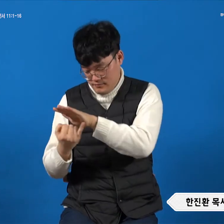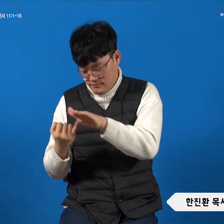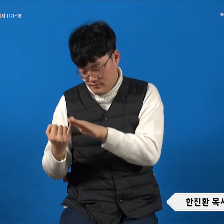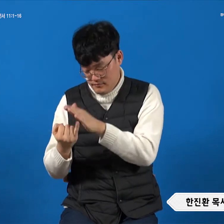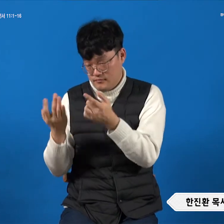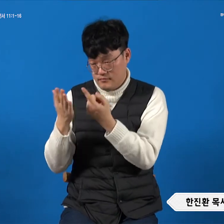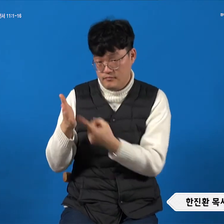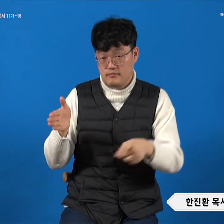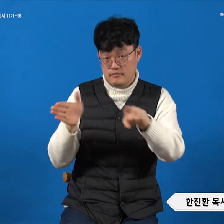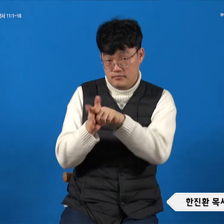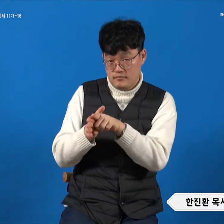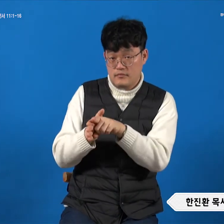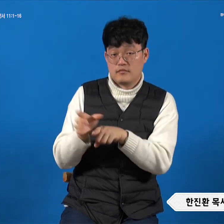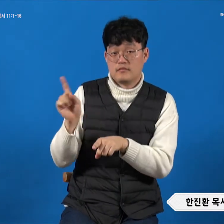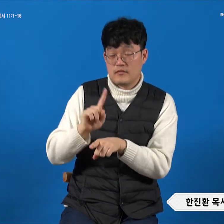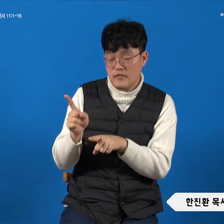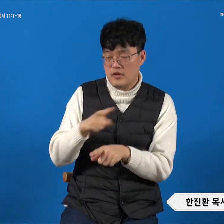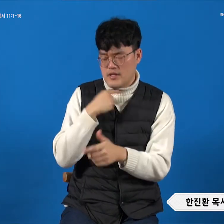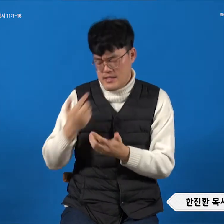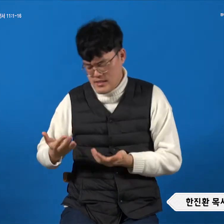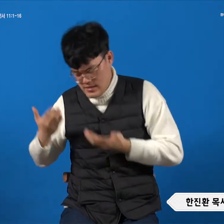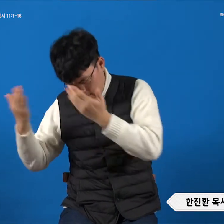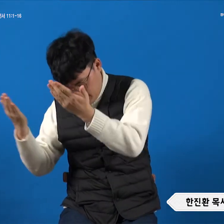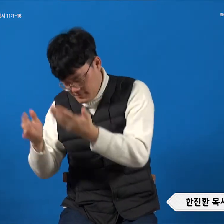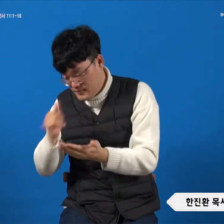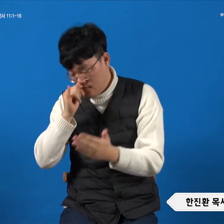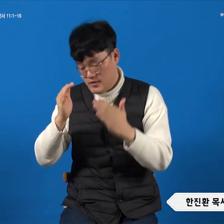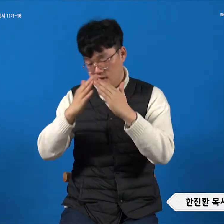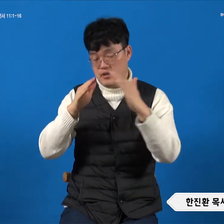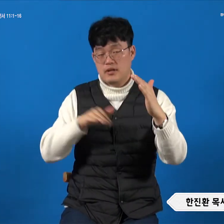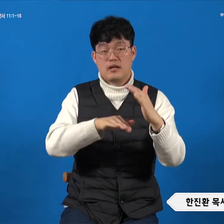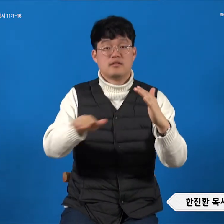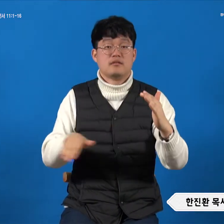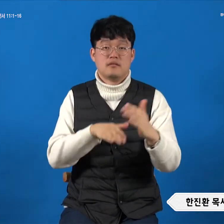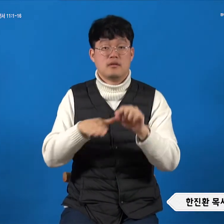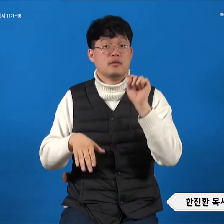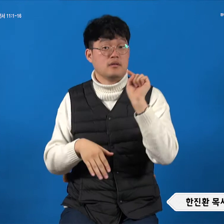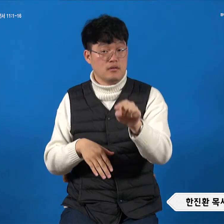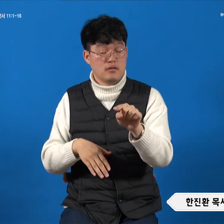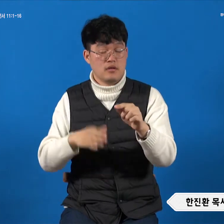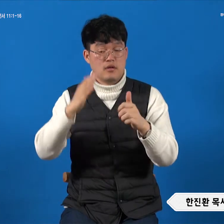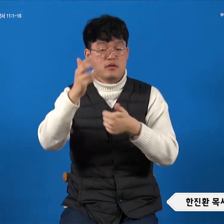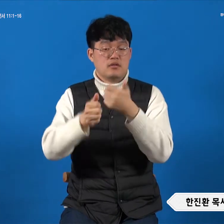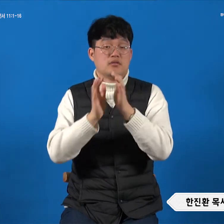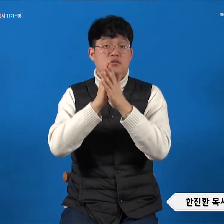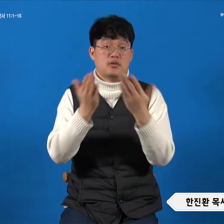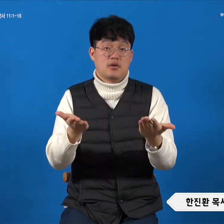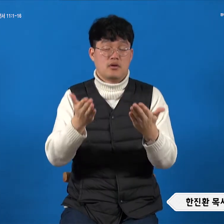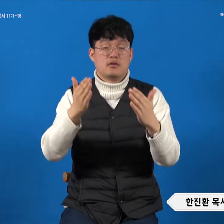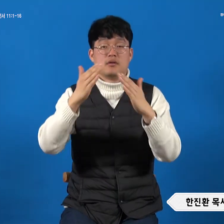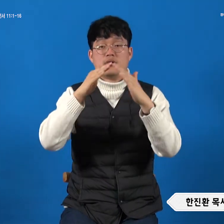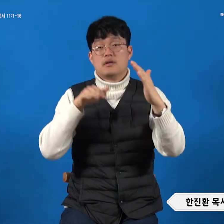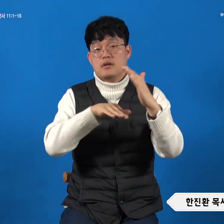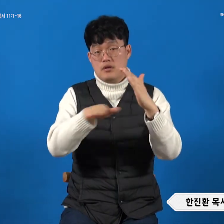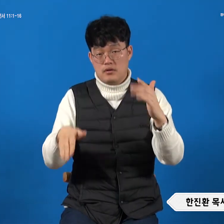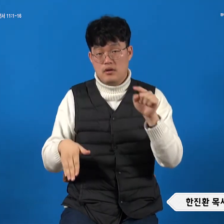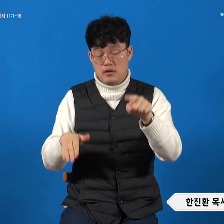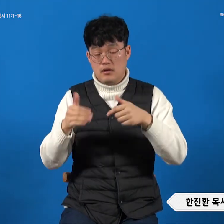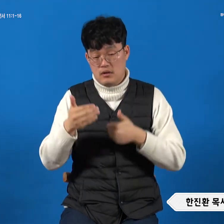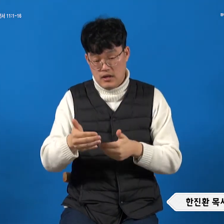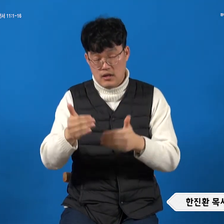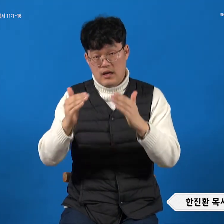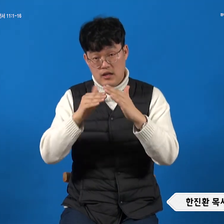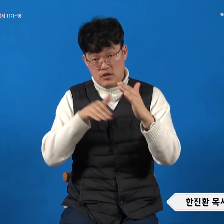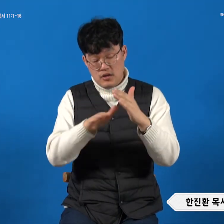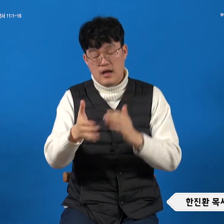아내를 사랑하고 위해서 죽을 수 있는 가정, 그것이 성경적인 가정이고 그 가정이